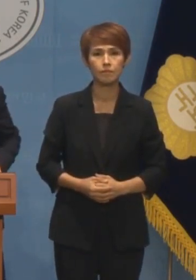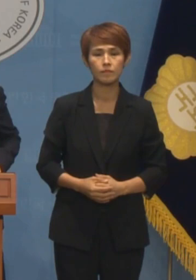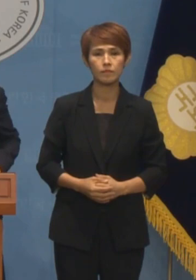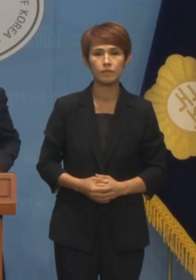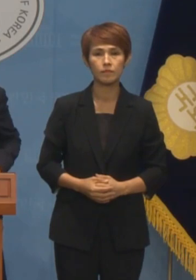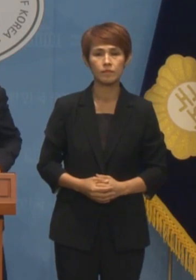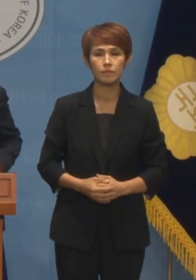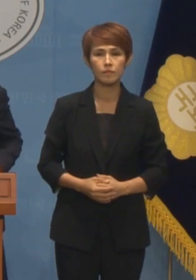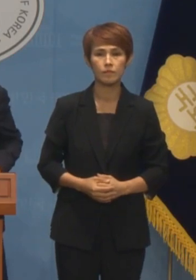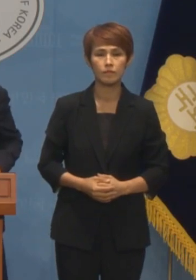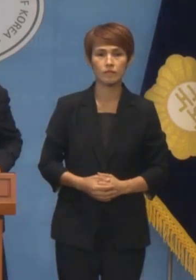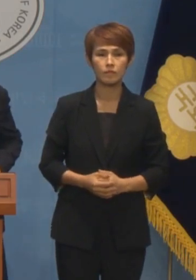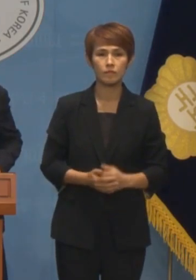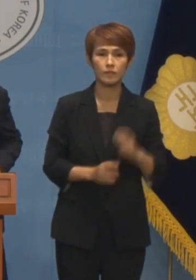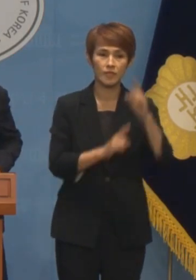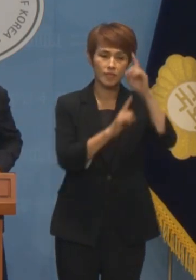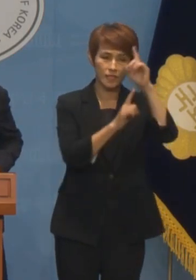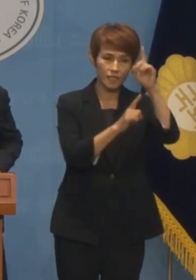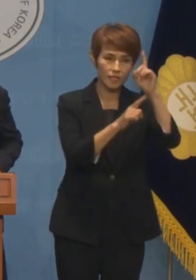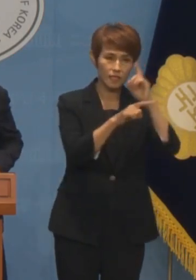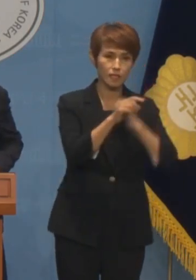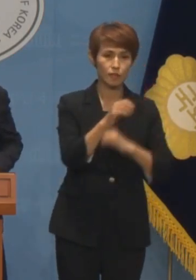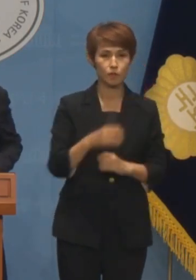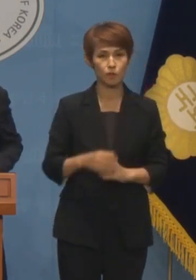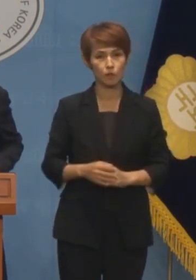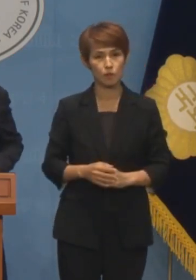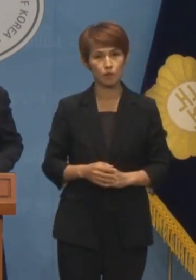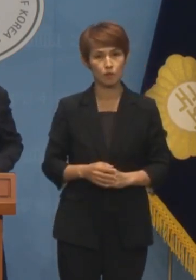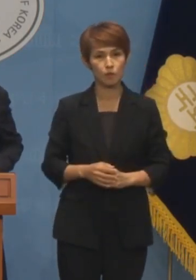사실 이 두 사람, 이종호하고